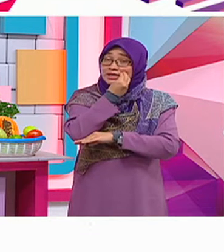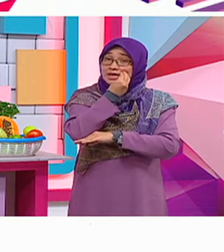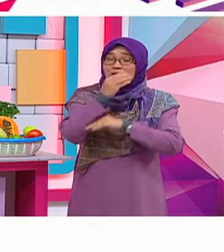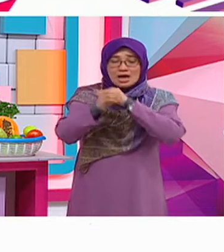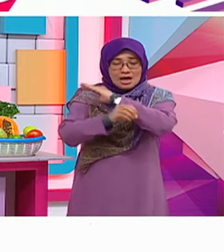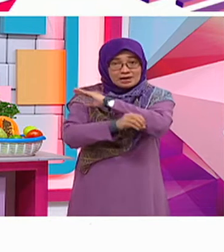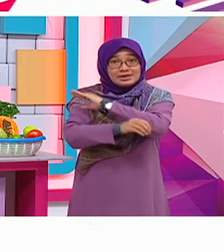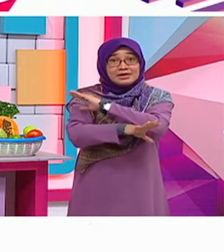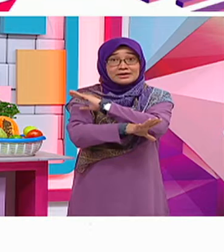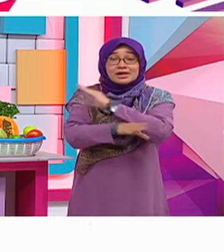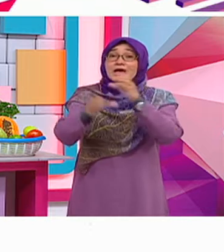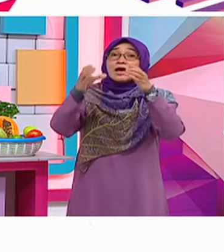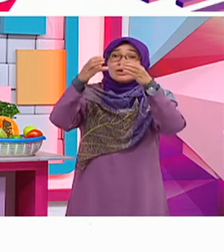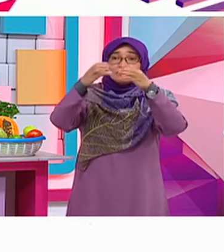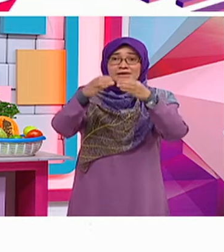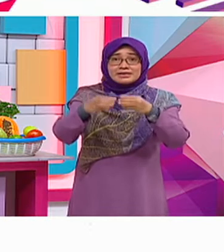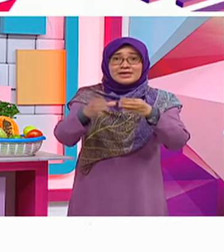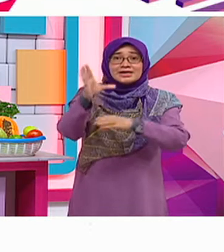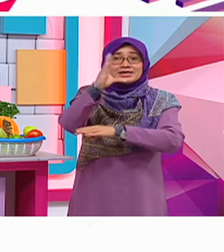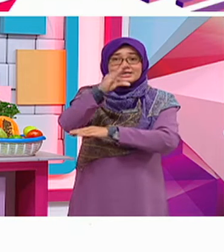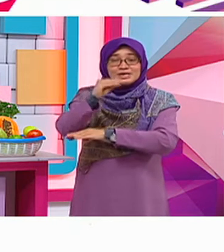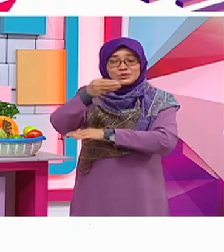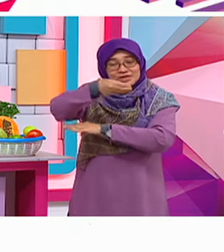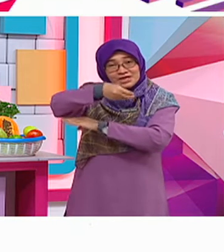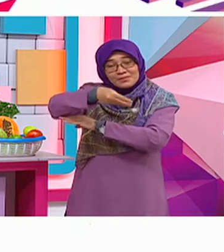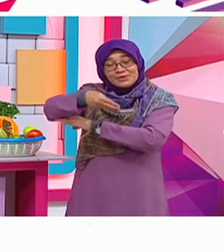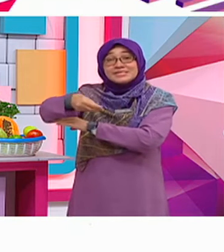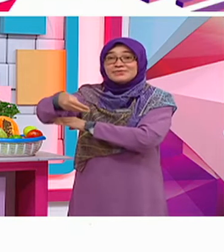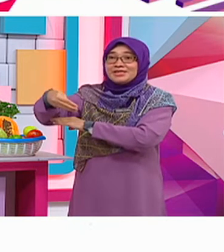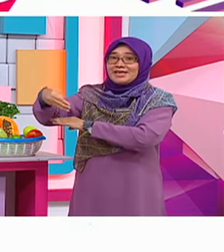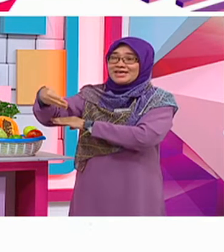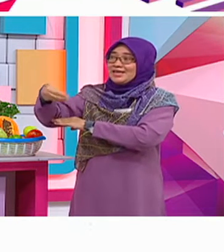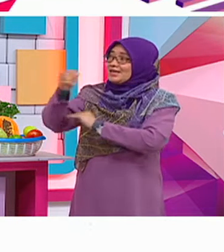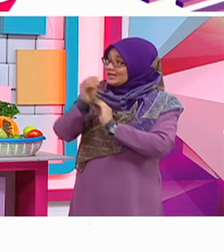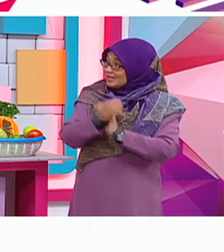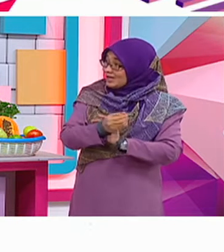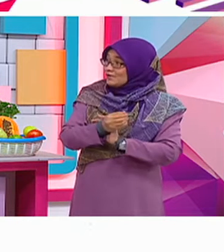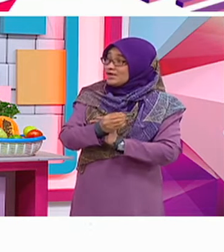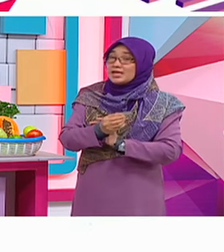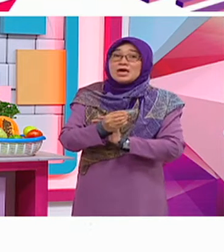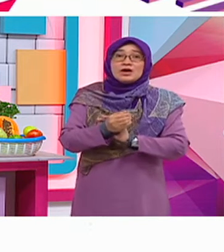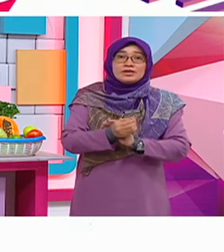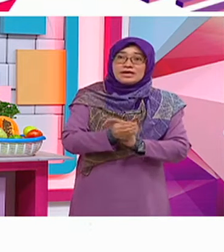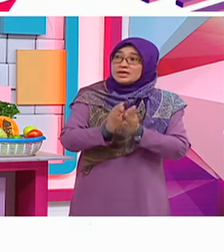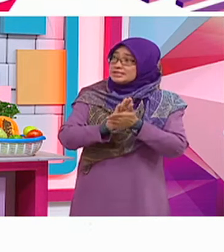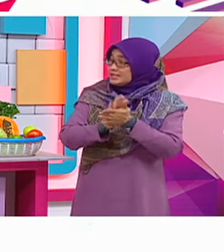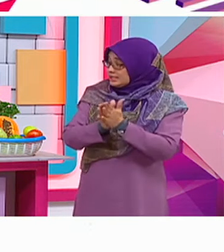akar batang dan juga biji benih ah oleh Oke jadi